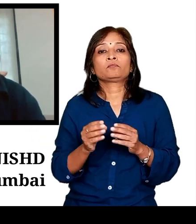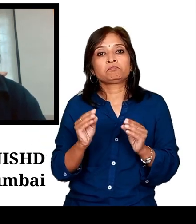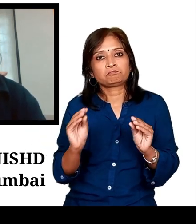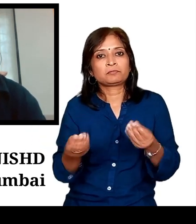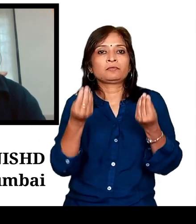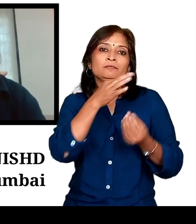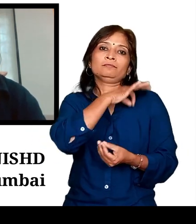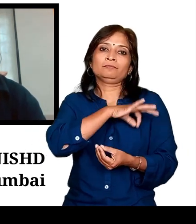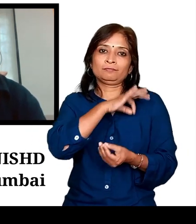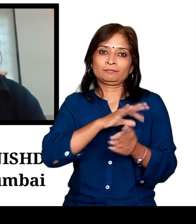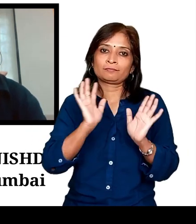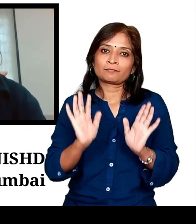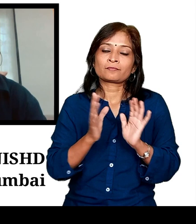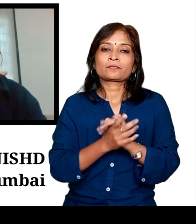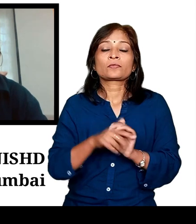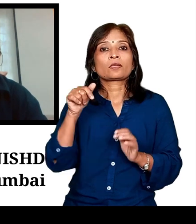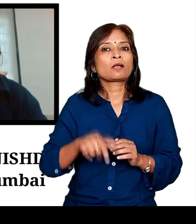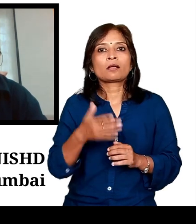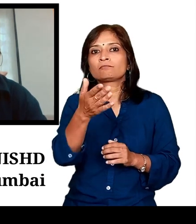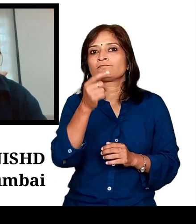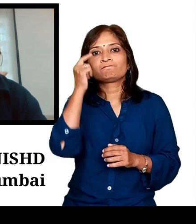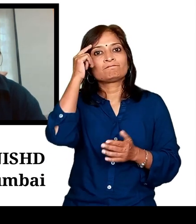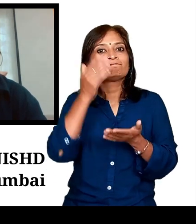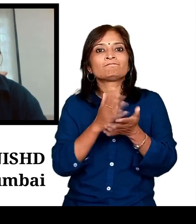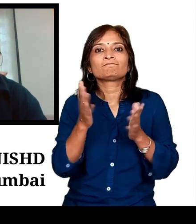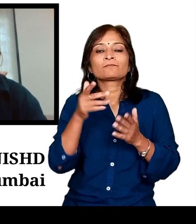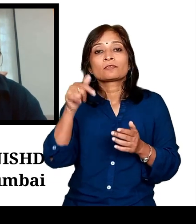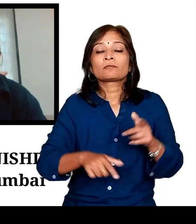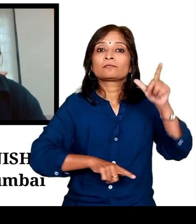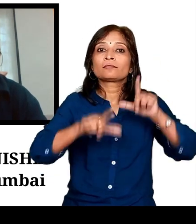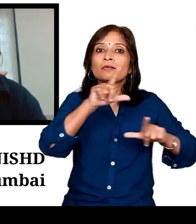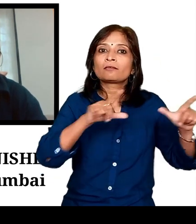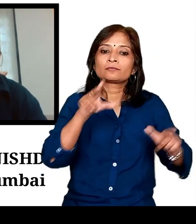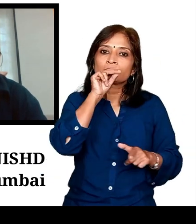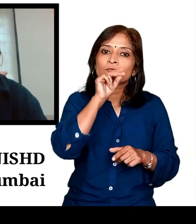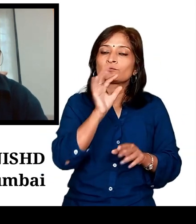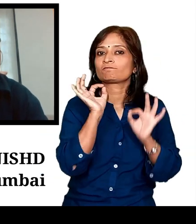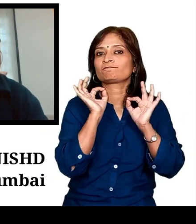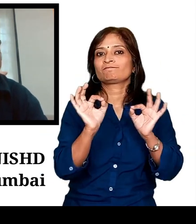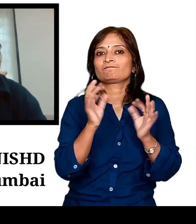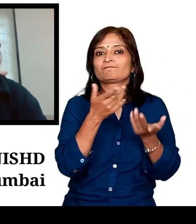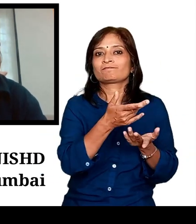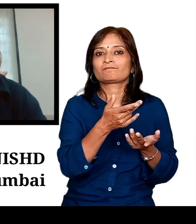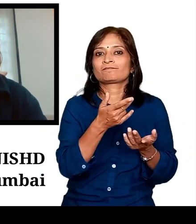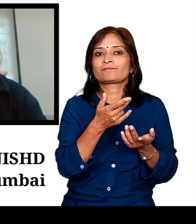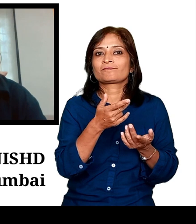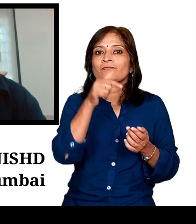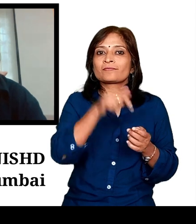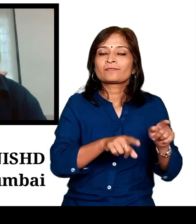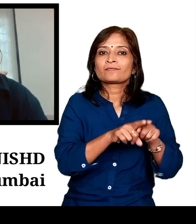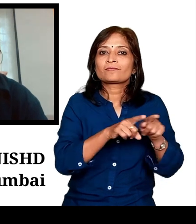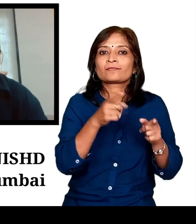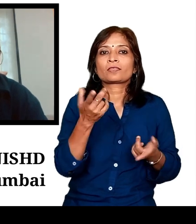उसका फायदा उठा सकते हैं. और आप इमेजिन नहीं कर पाएंगे कि इतनी ब्यूटीफुल लैंग्वेज वो बोल सकते हैं जब तक कोई ना बोले कि